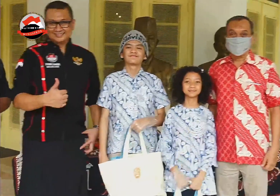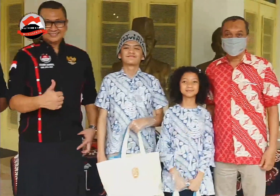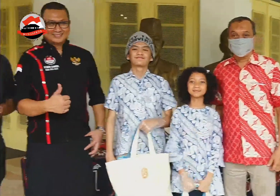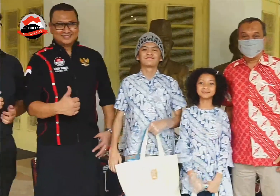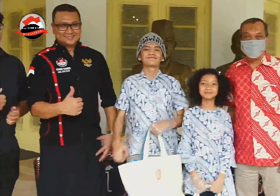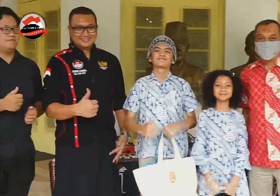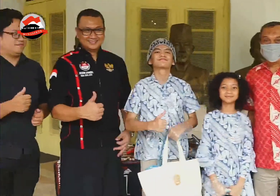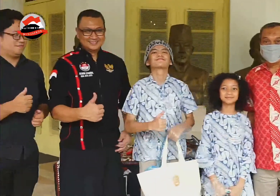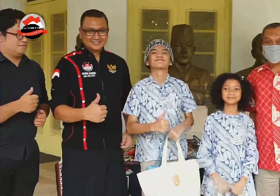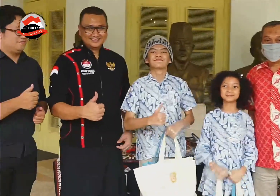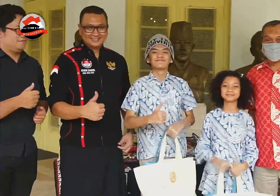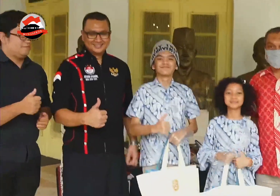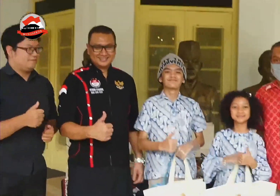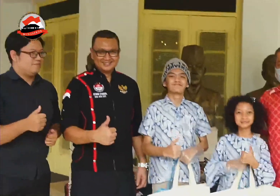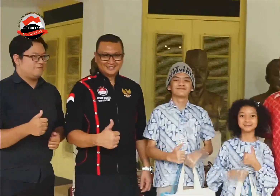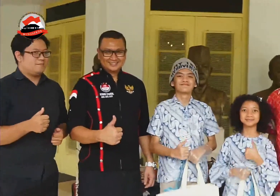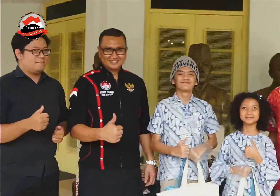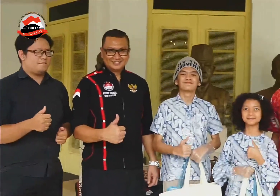Oke.